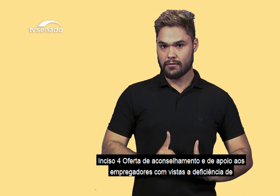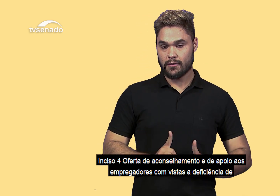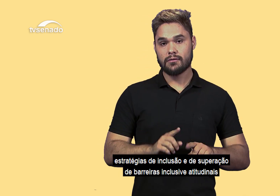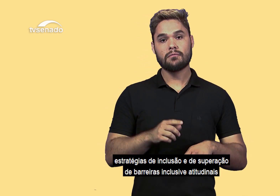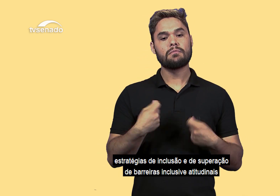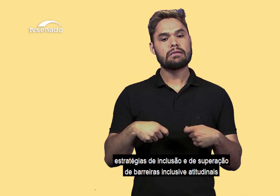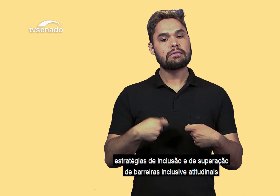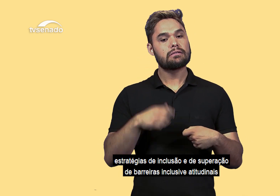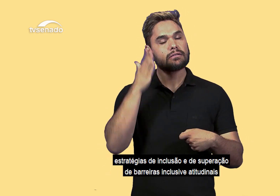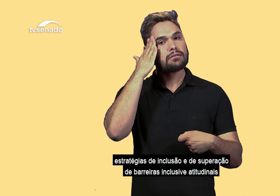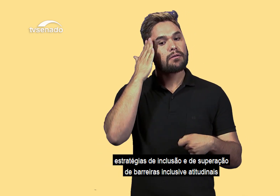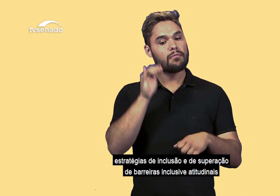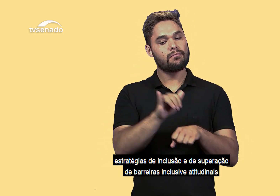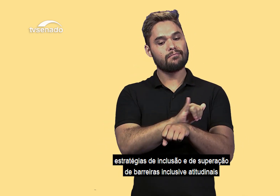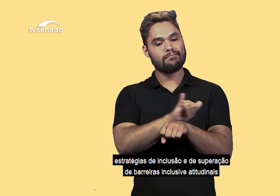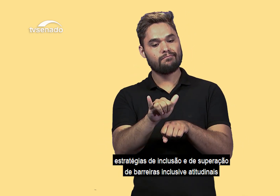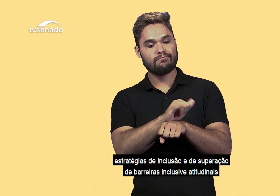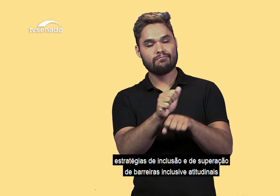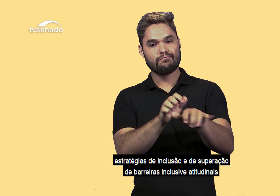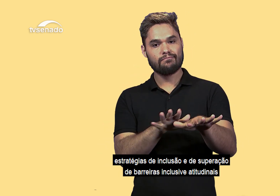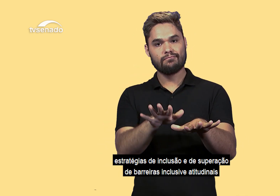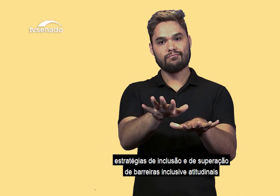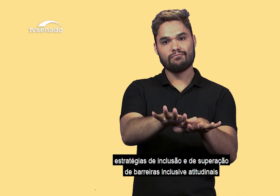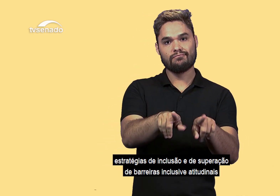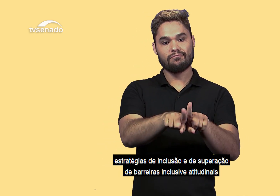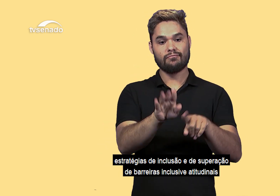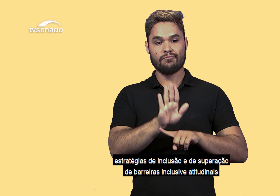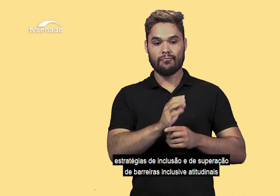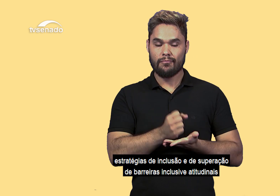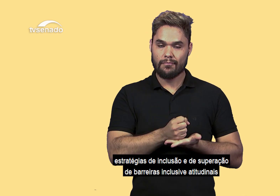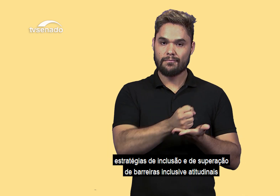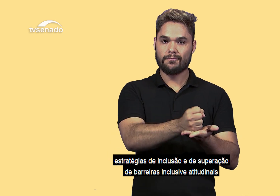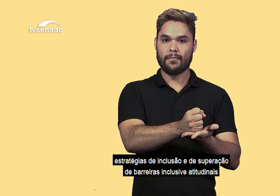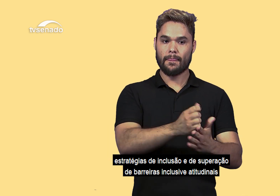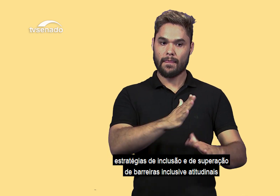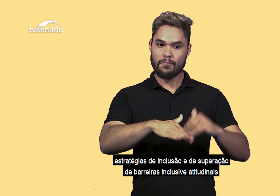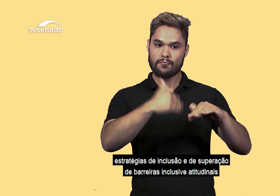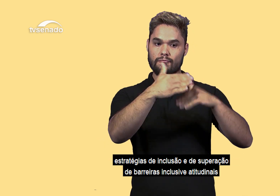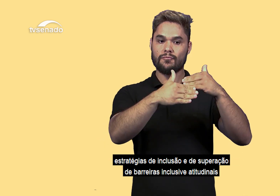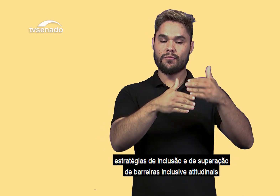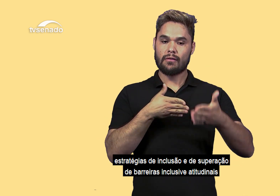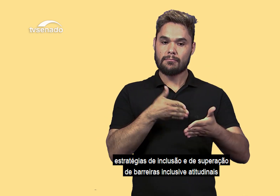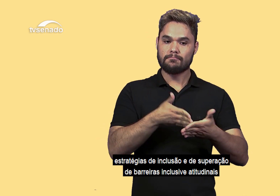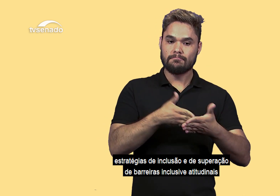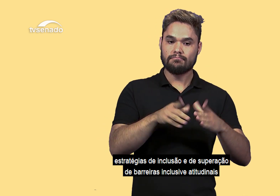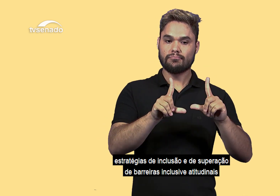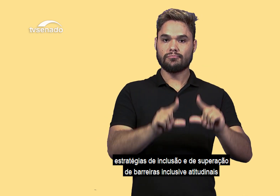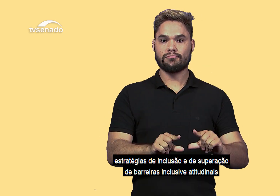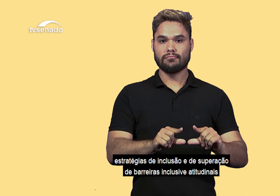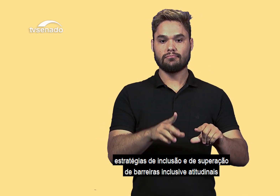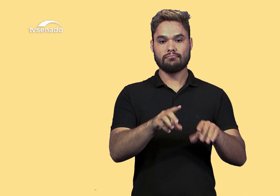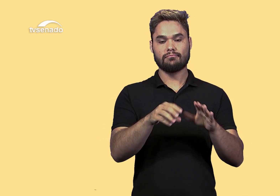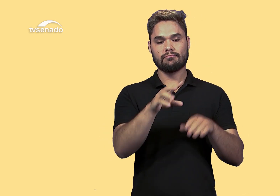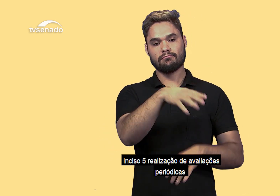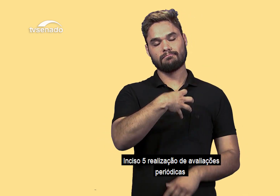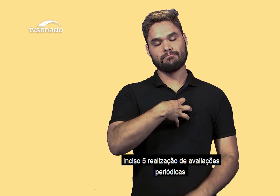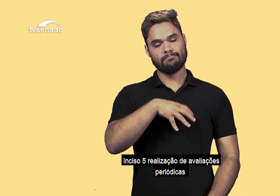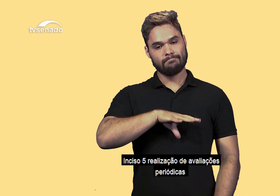definição de estratégias de inclusão e de superação de barreiras, inclusive atitudinais